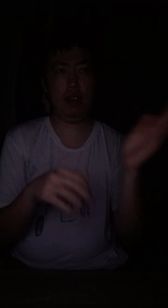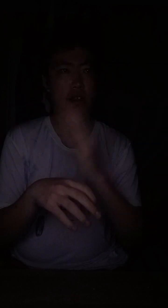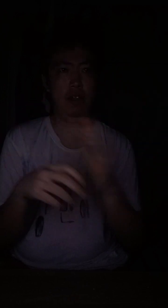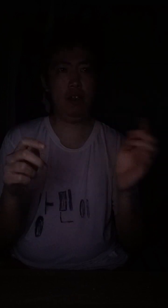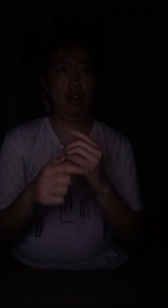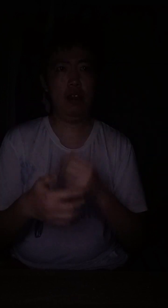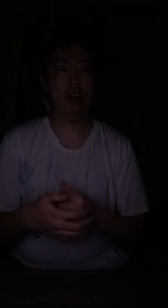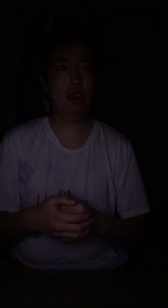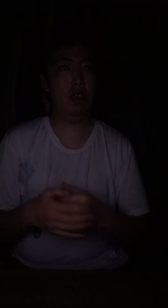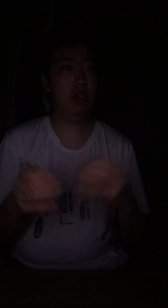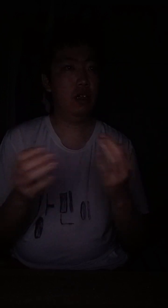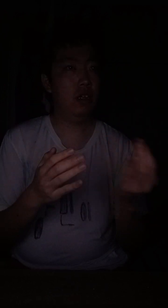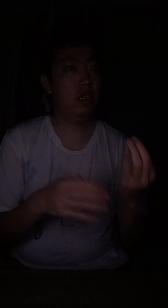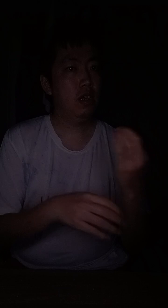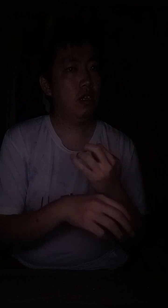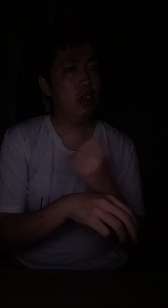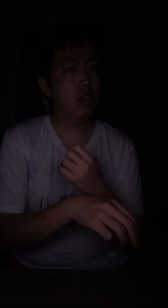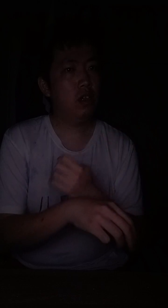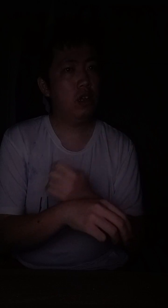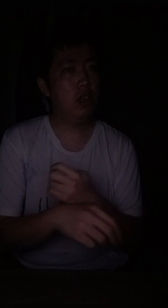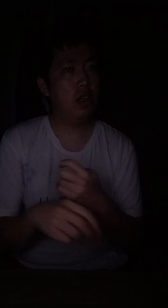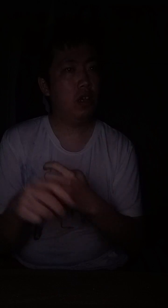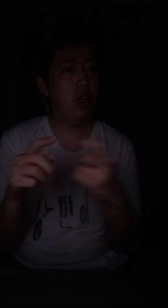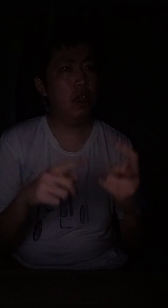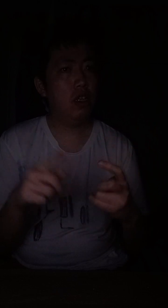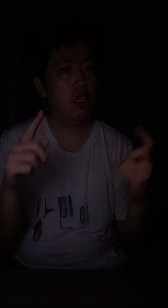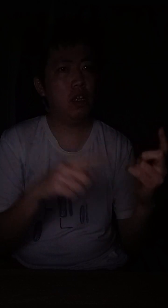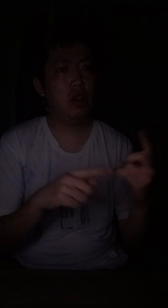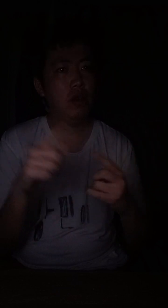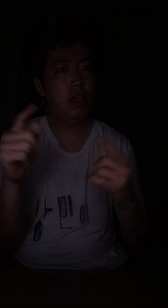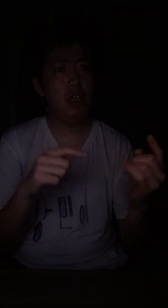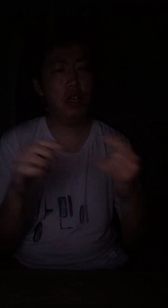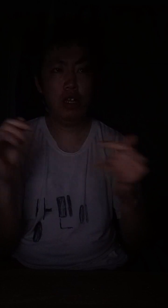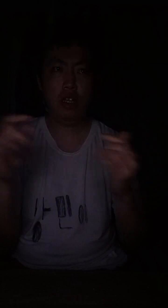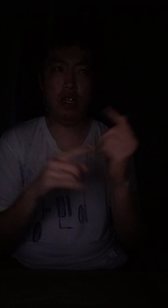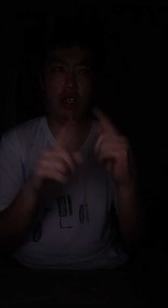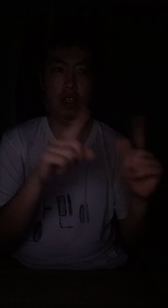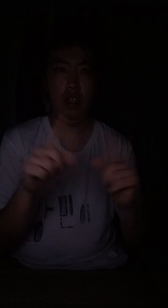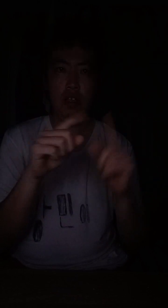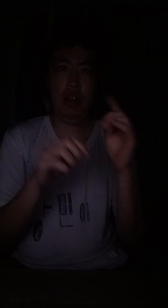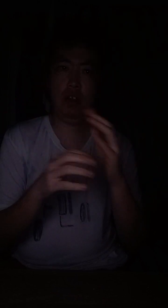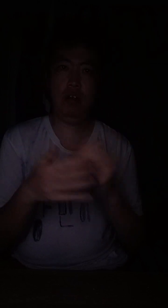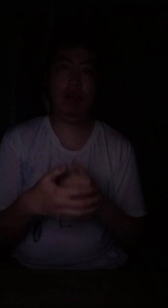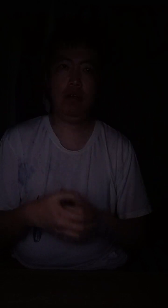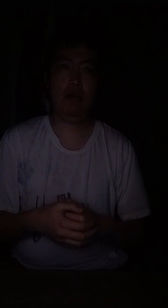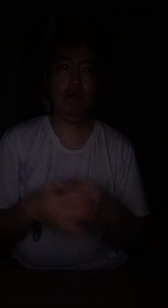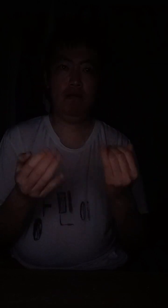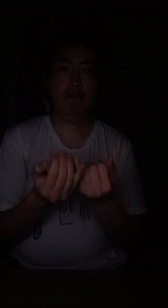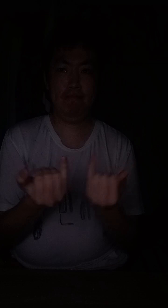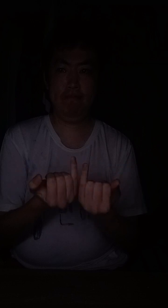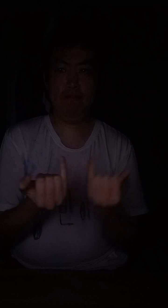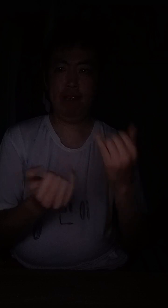않았습니다. 이로써 윤석열 대통령은 언제든 사장 임명안을 제거할 수 있게 됐습니다. 2인 방통위 체제가 내린